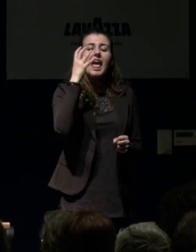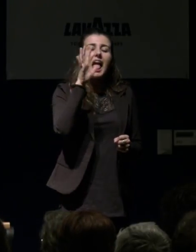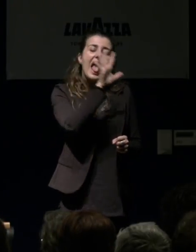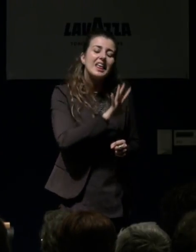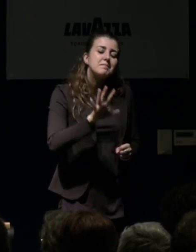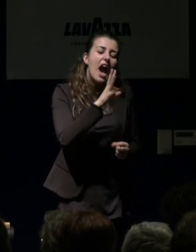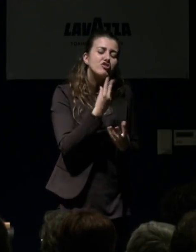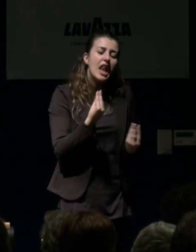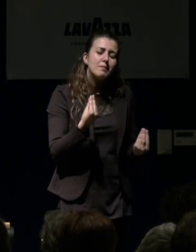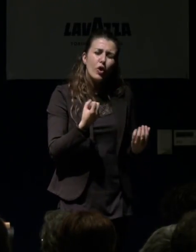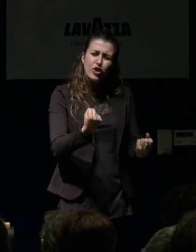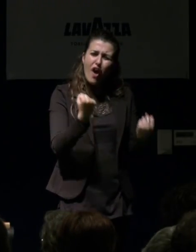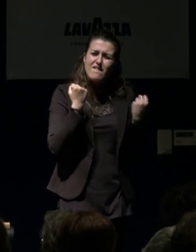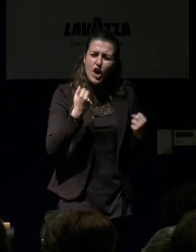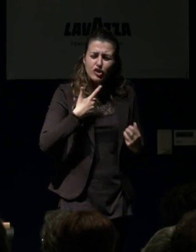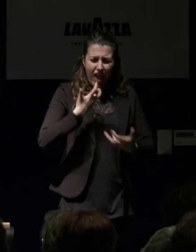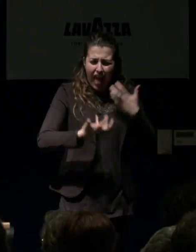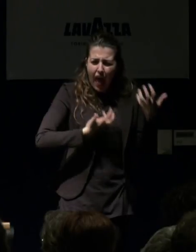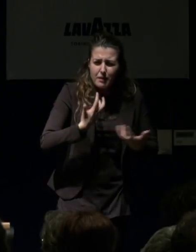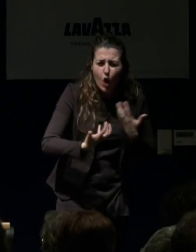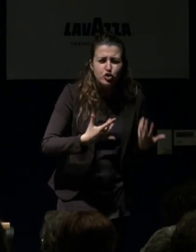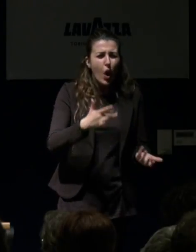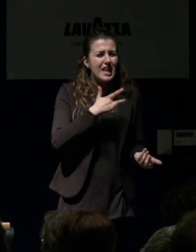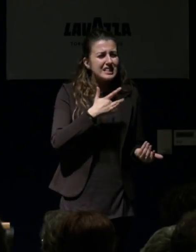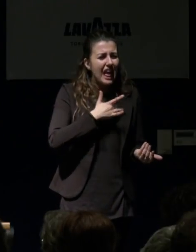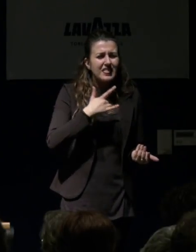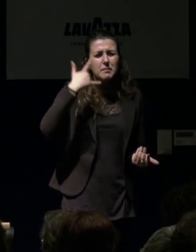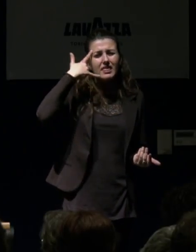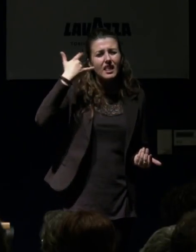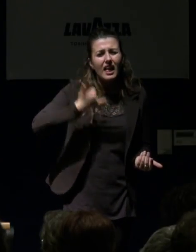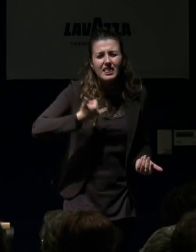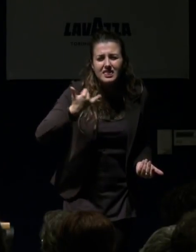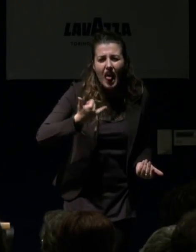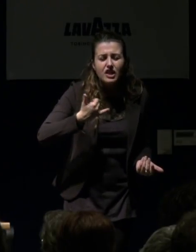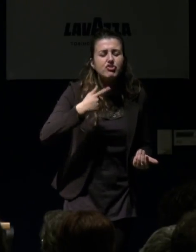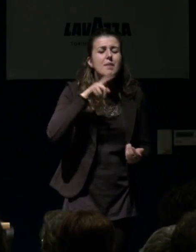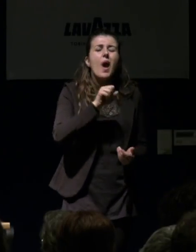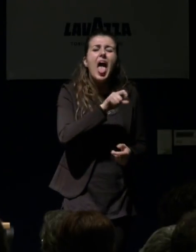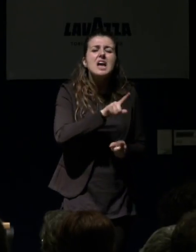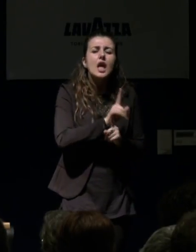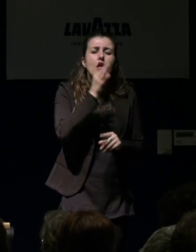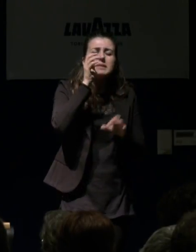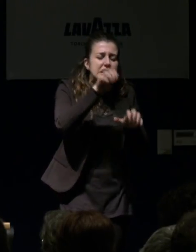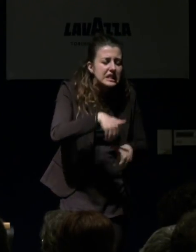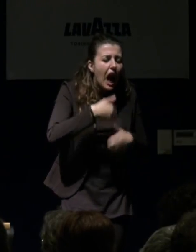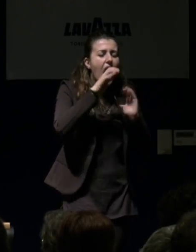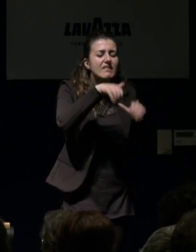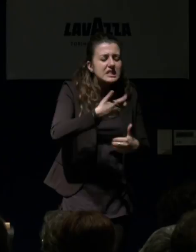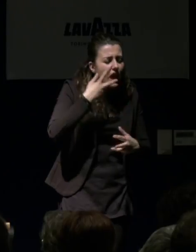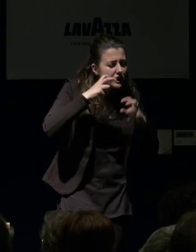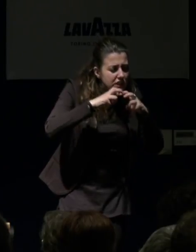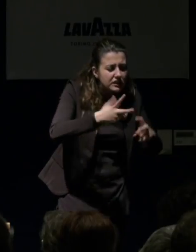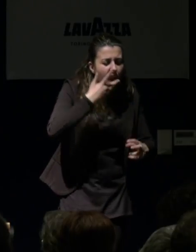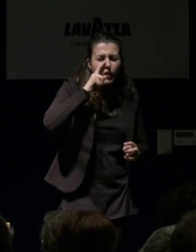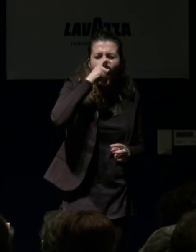immagine forte del mondo cioè semplice emozione sentimento c'è intelligenza e poi scava alessandro si mette a scavare ogni cosa